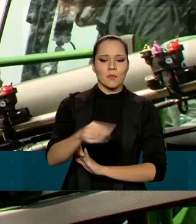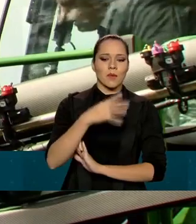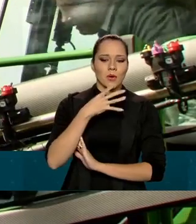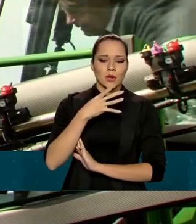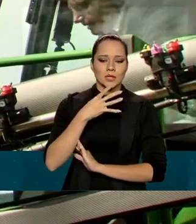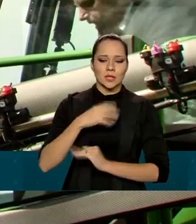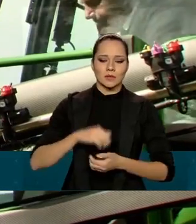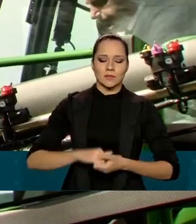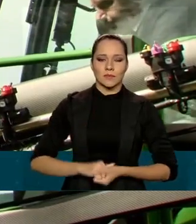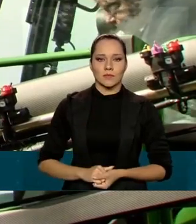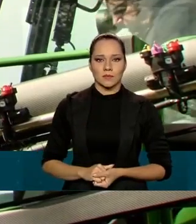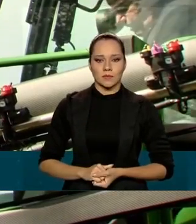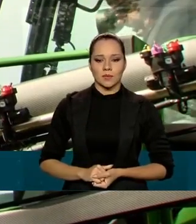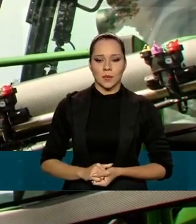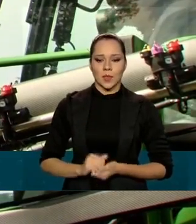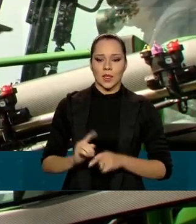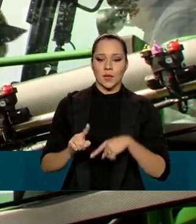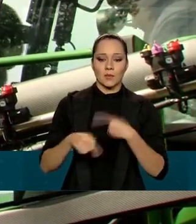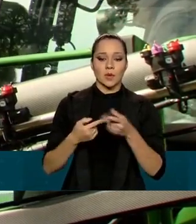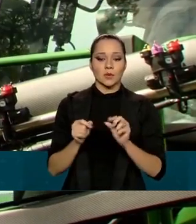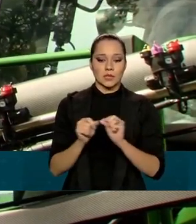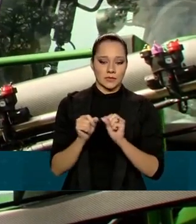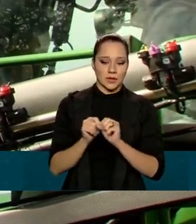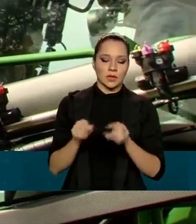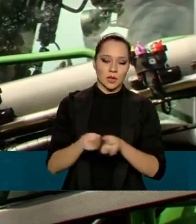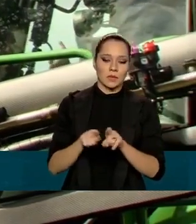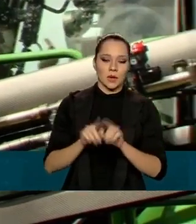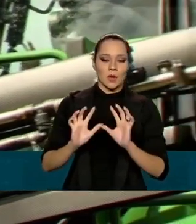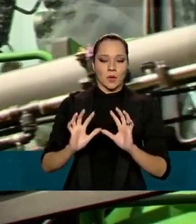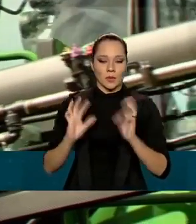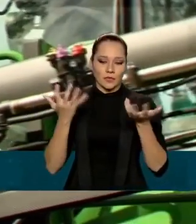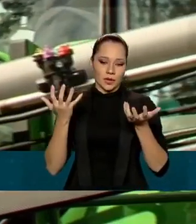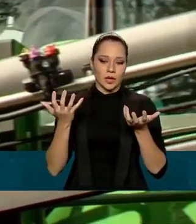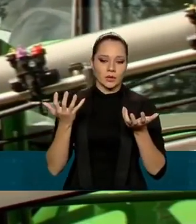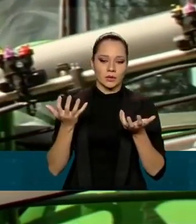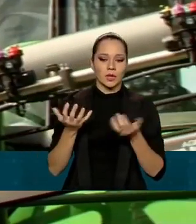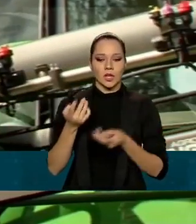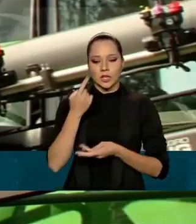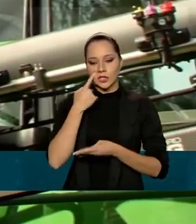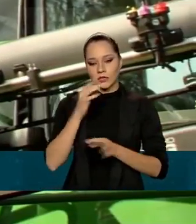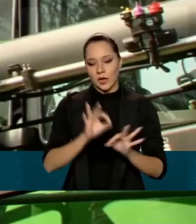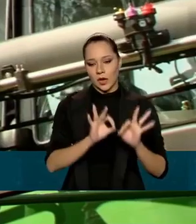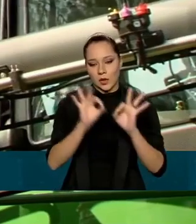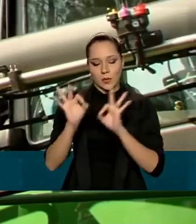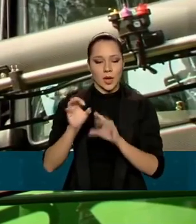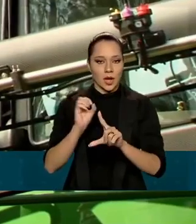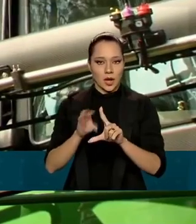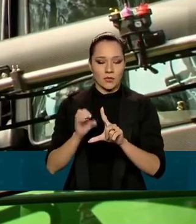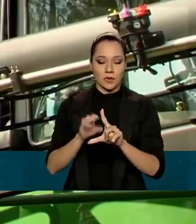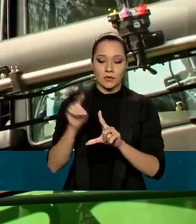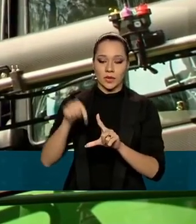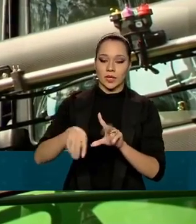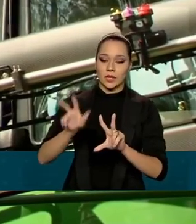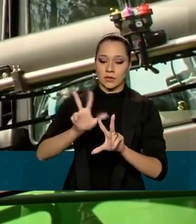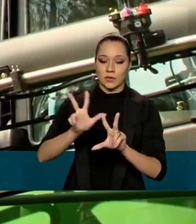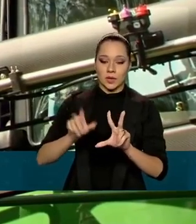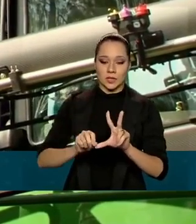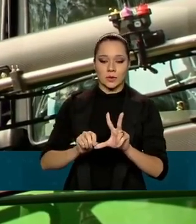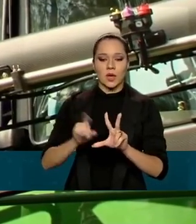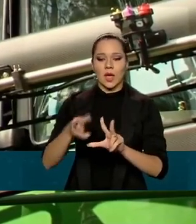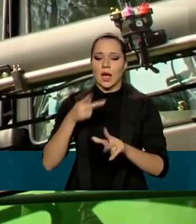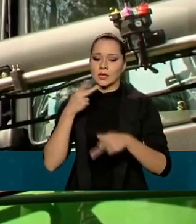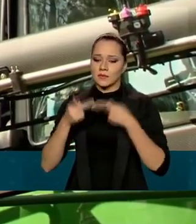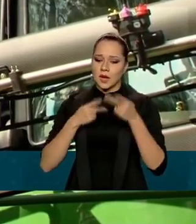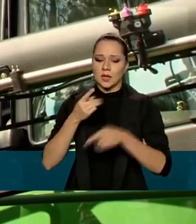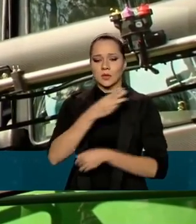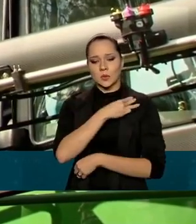as instalações, quando será realizado também um evento, né? E a gente vai acompanhar ao vivo aqui na TV Brasil as